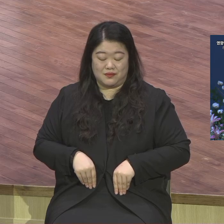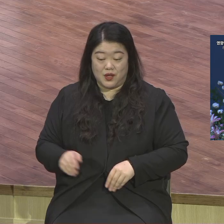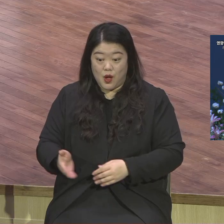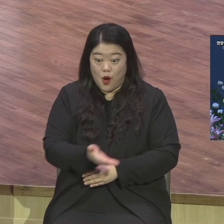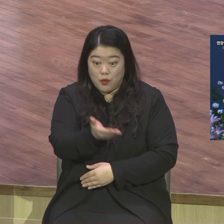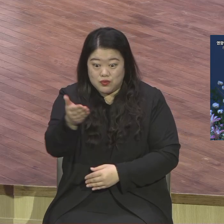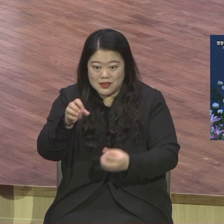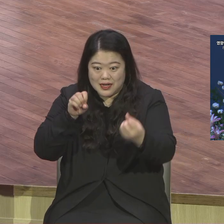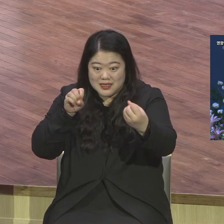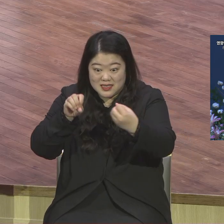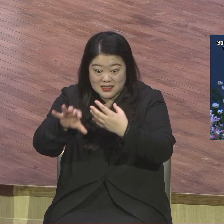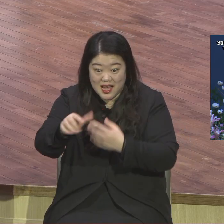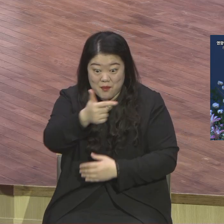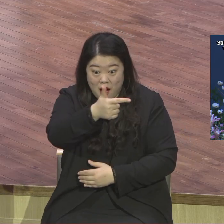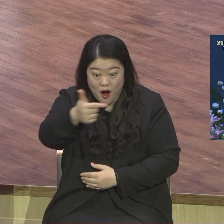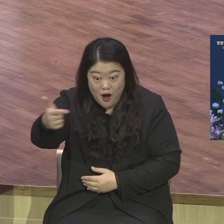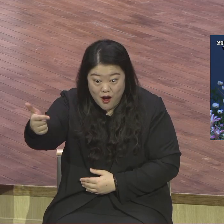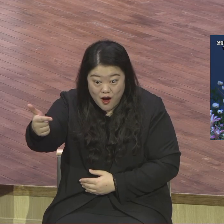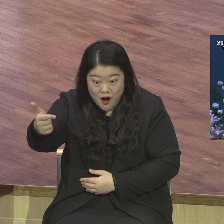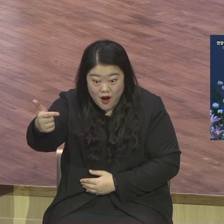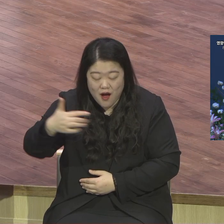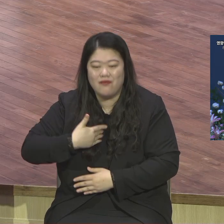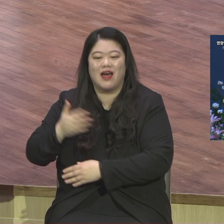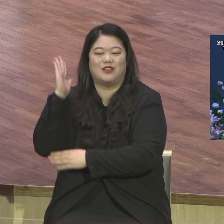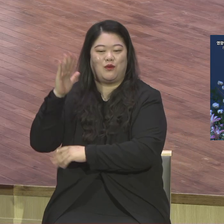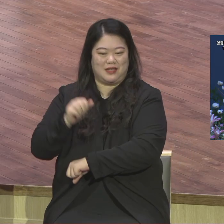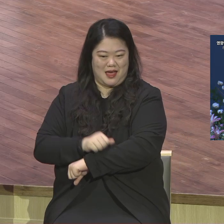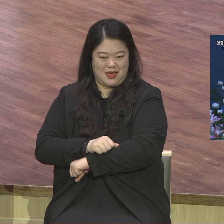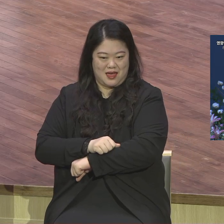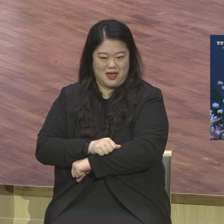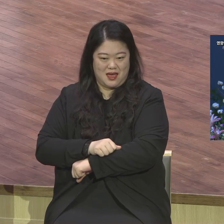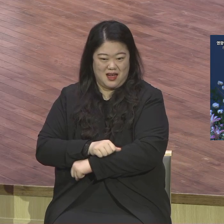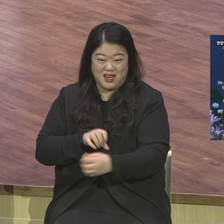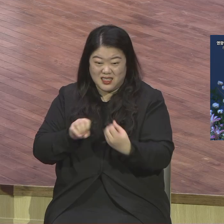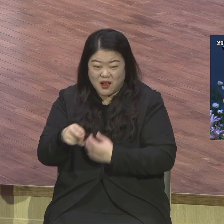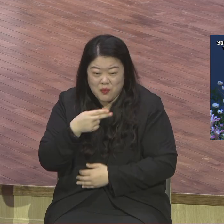잘하느냐 못하느냐가 결정된다는 거죠.